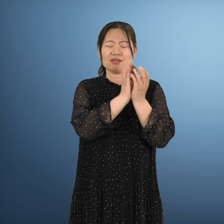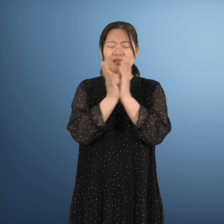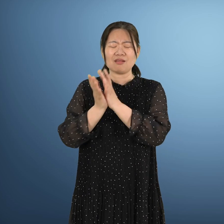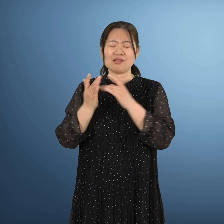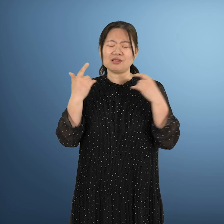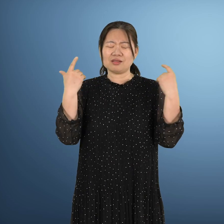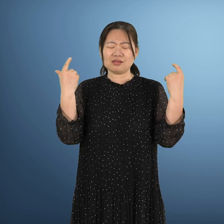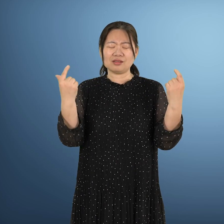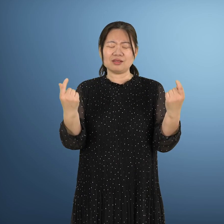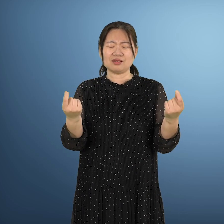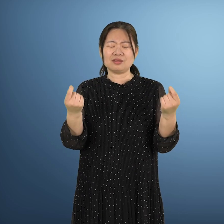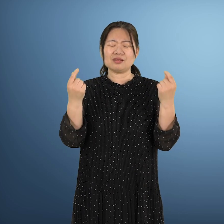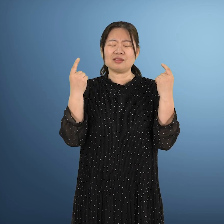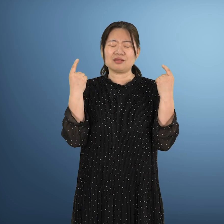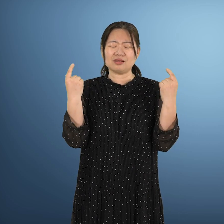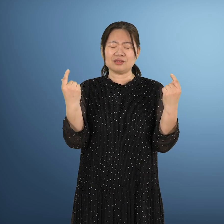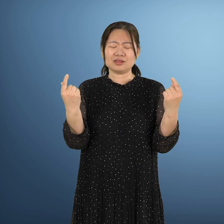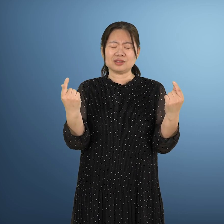장미꽃처럼